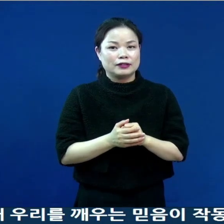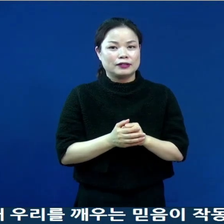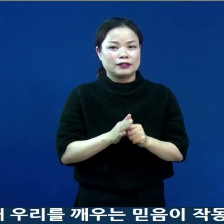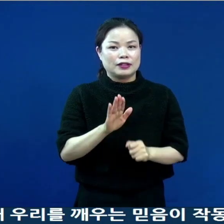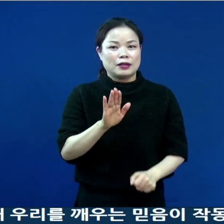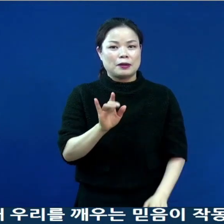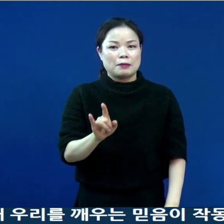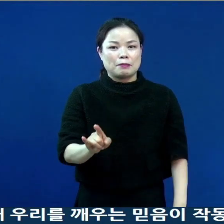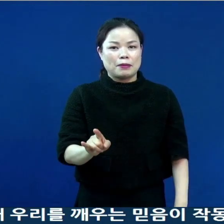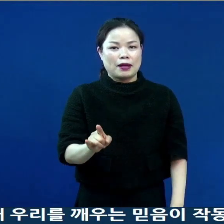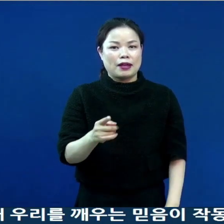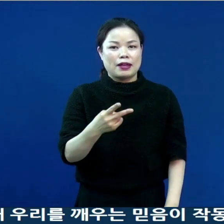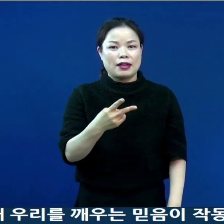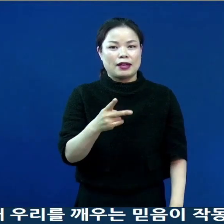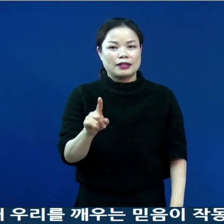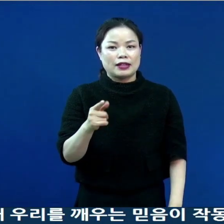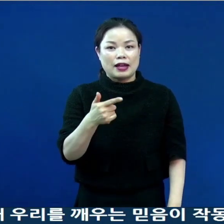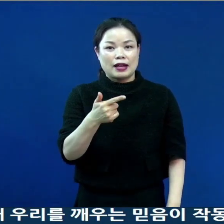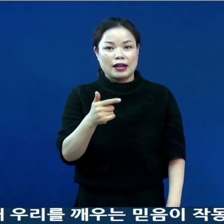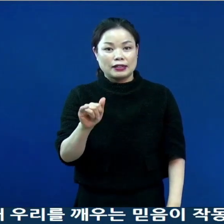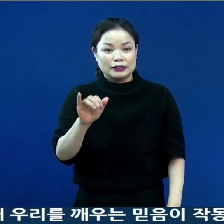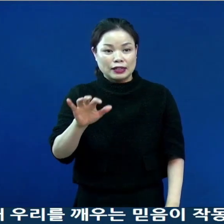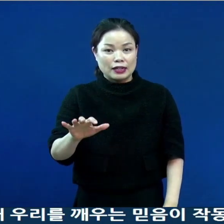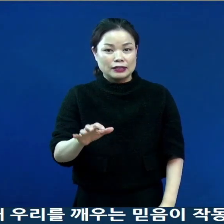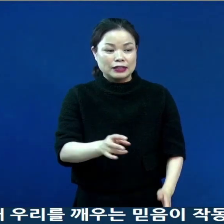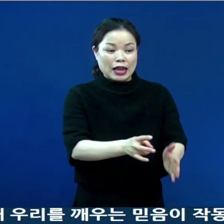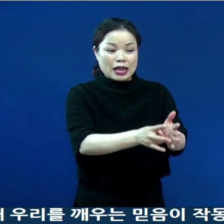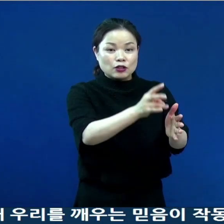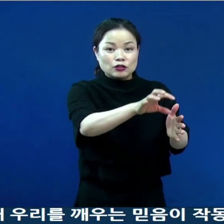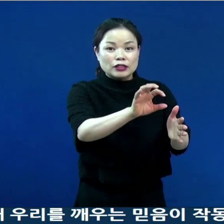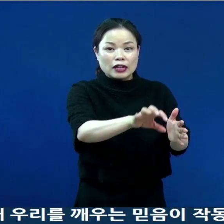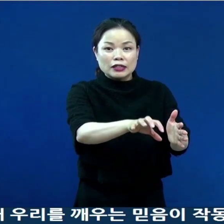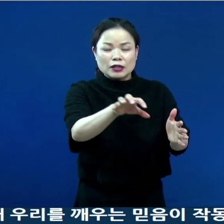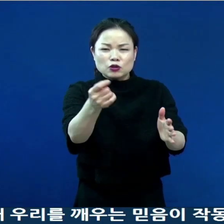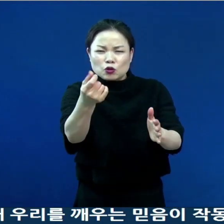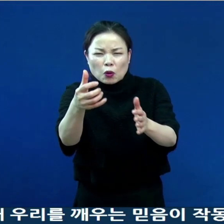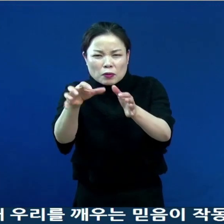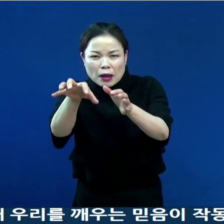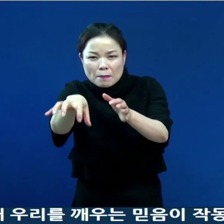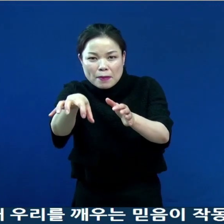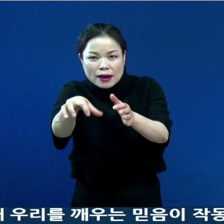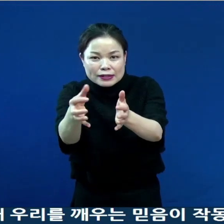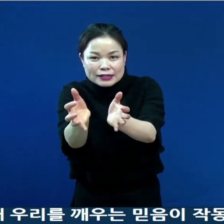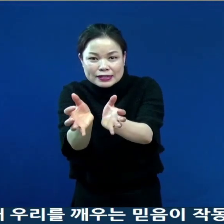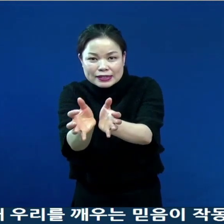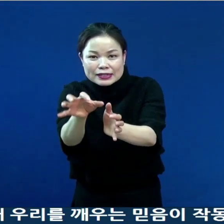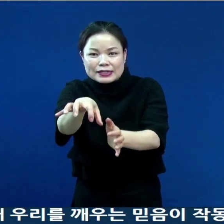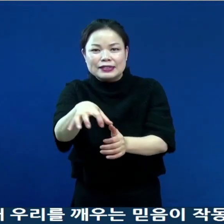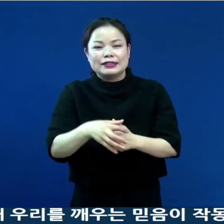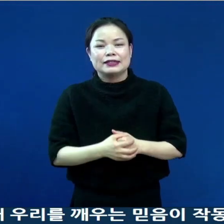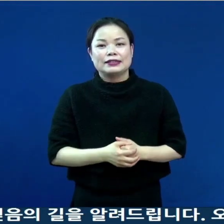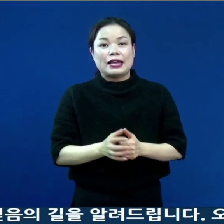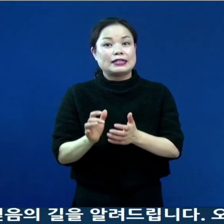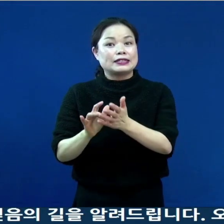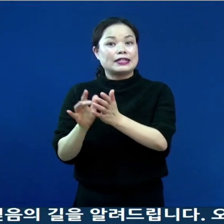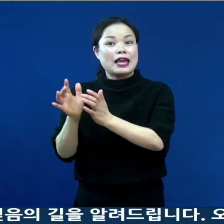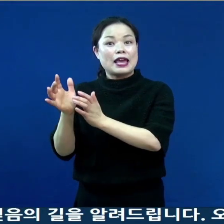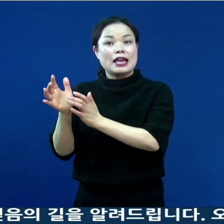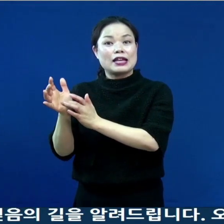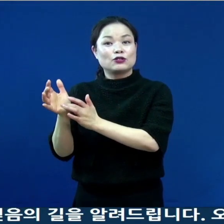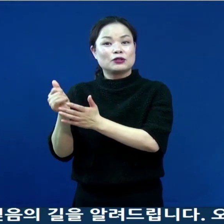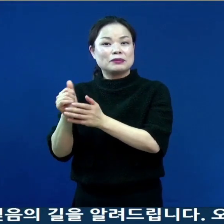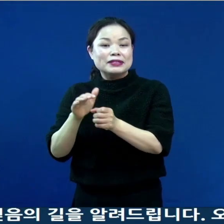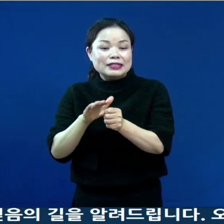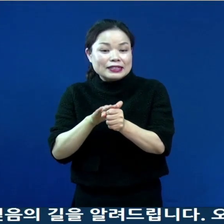베단이라는 마을은 예루살렘 옆에 있는 마을이고요, 조그만 마을입니다. 거기에 예수님이